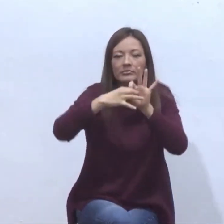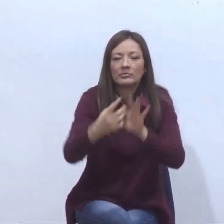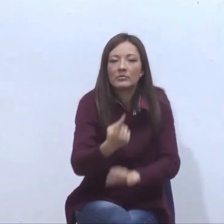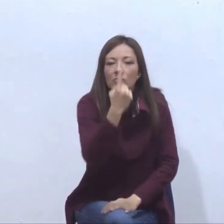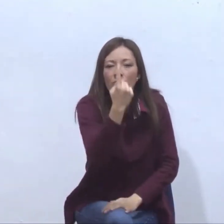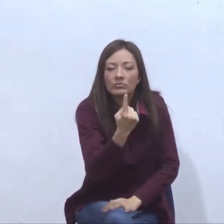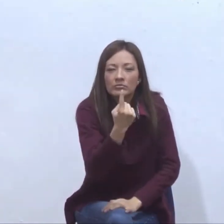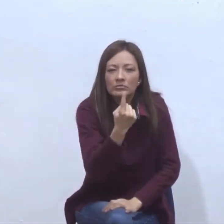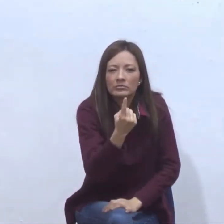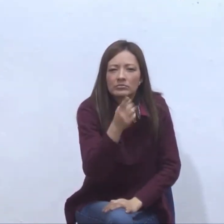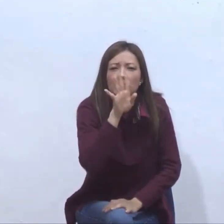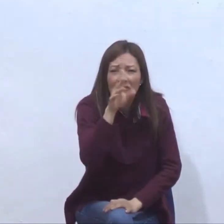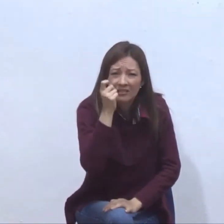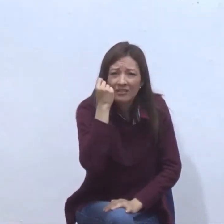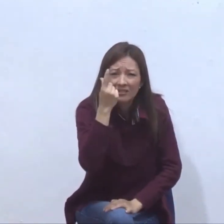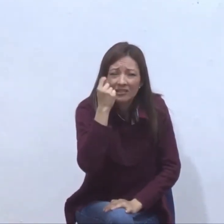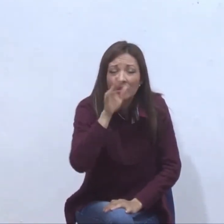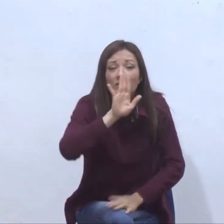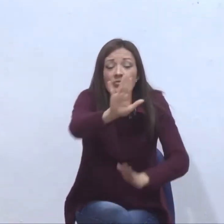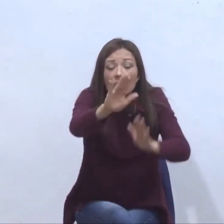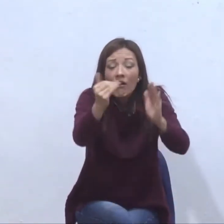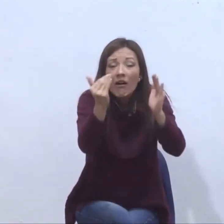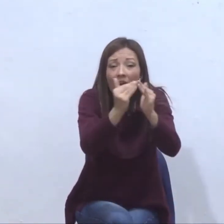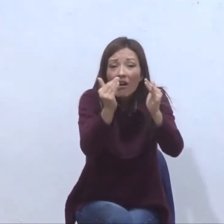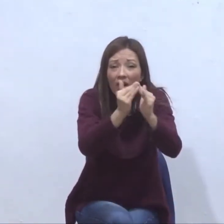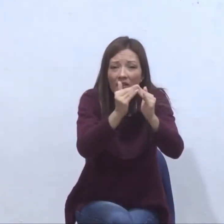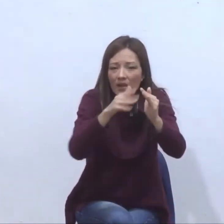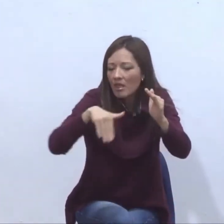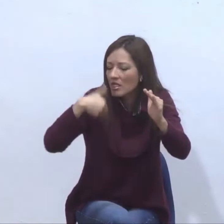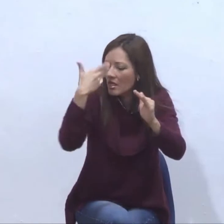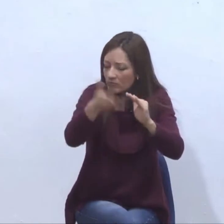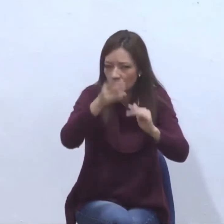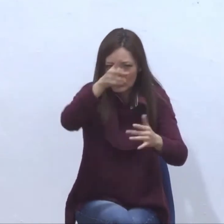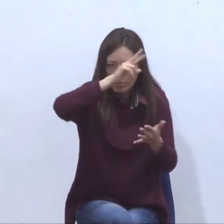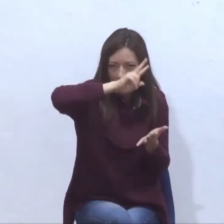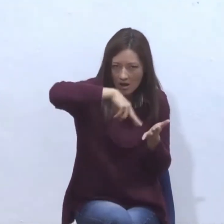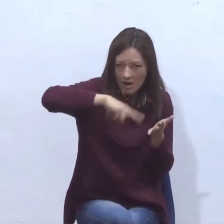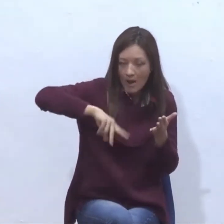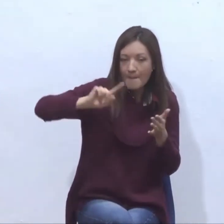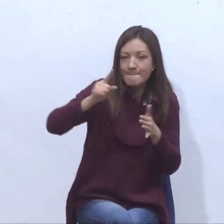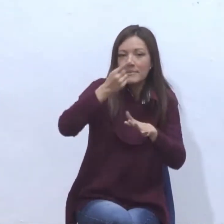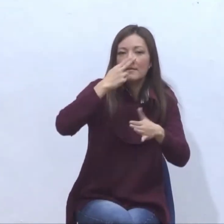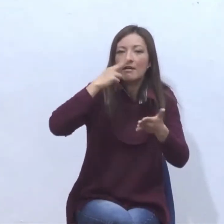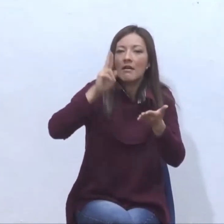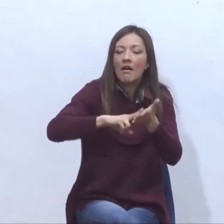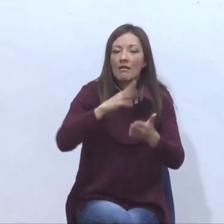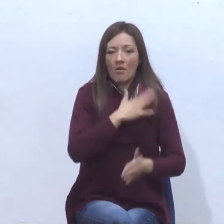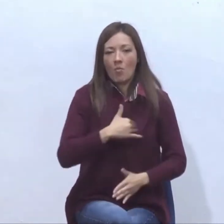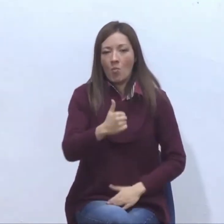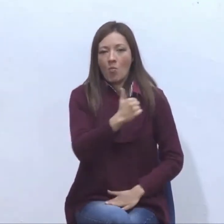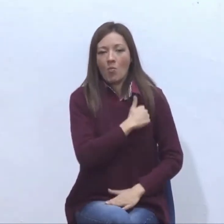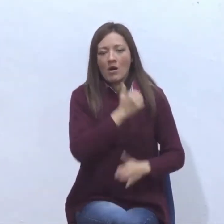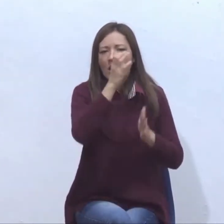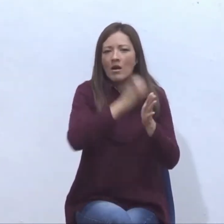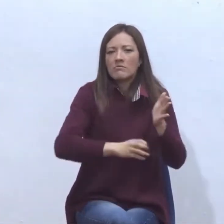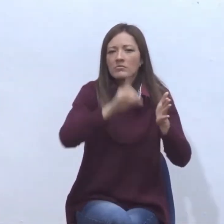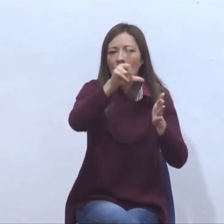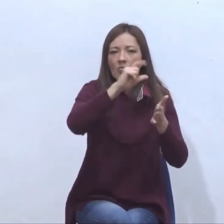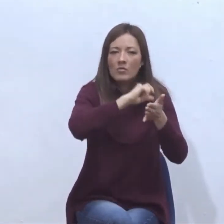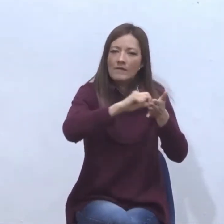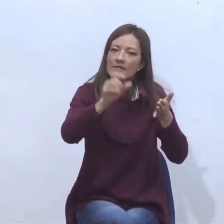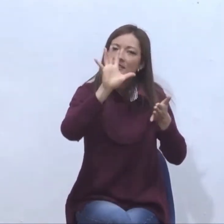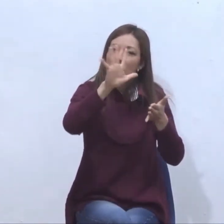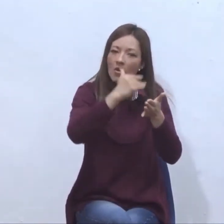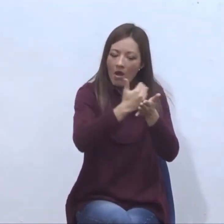Para que usted entienda lo que acabé de decir, en su casa, después, usted podrá leer la primera carta de Juan, el capítulo 1 del